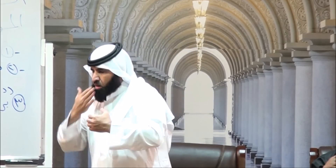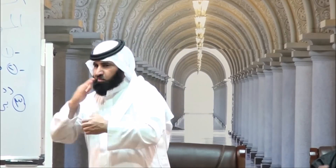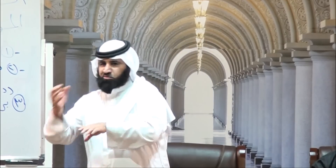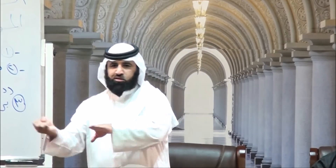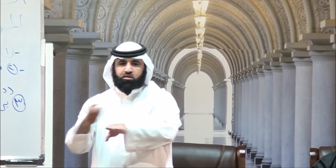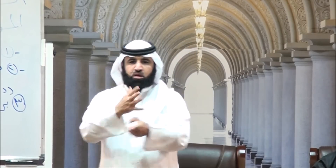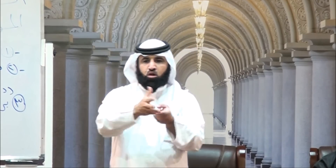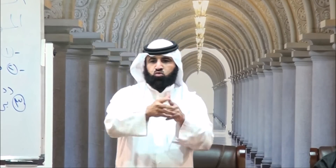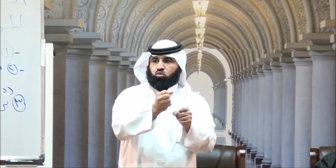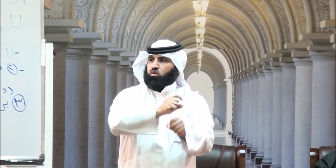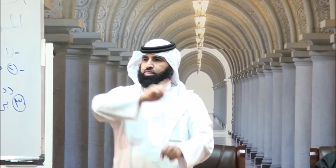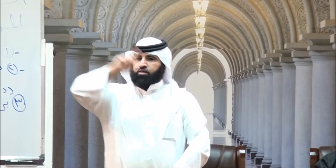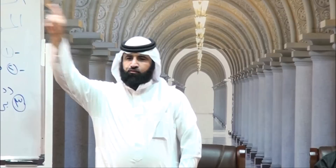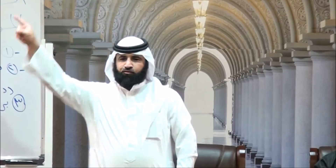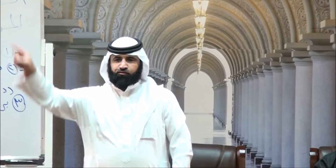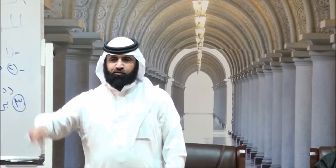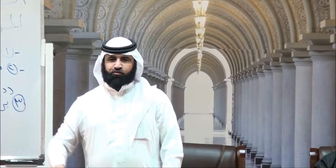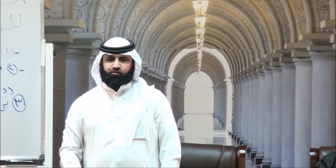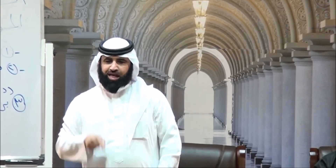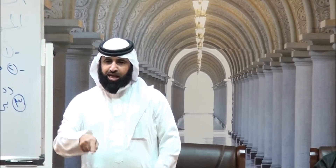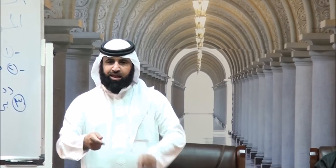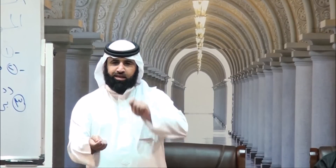ويعق فيهم.